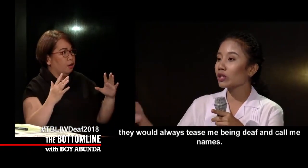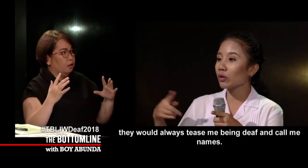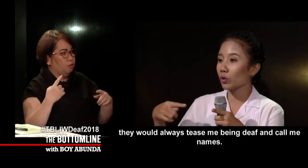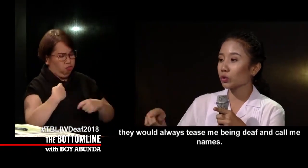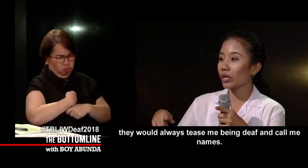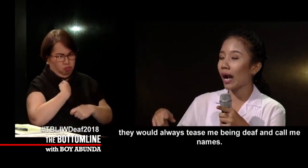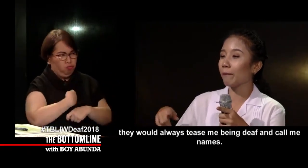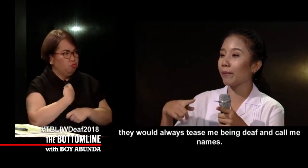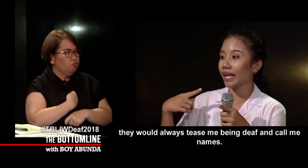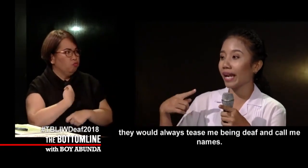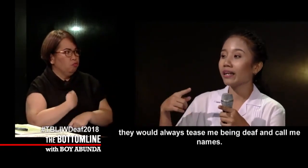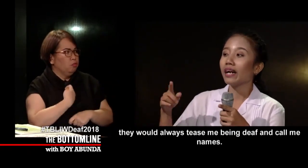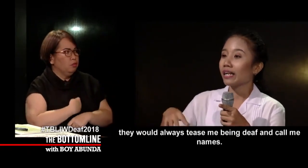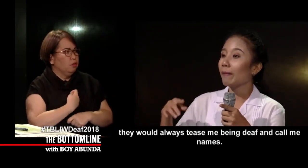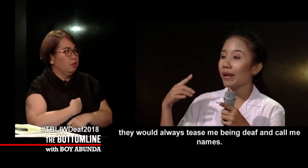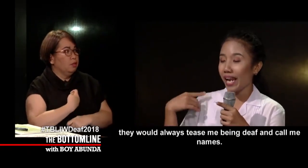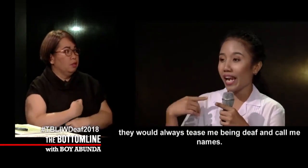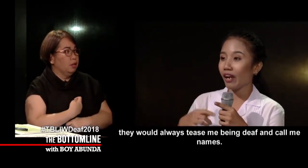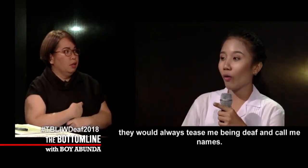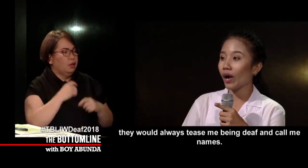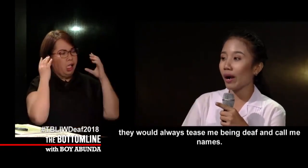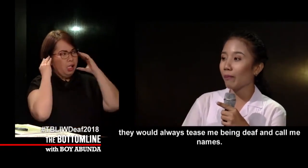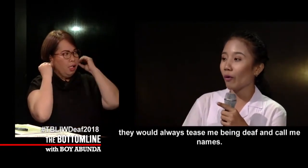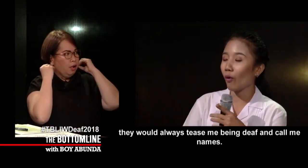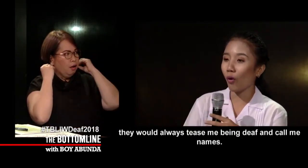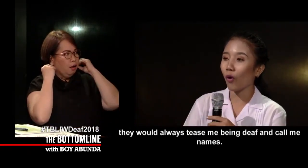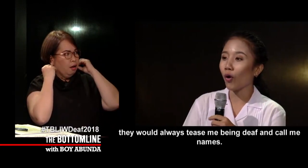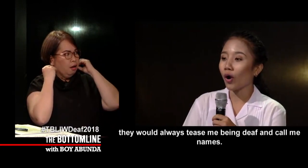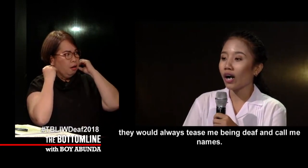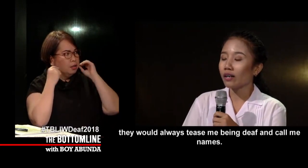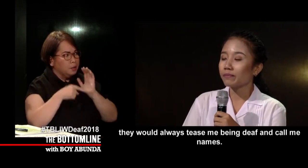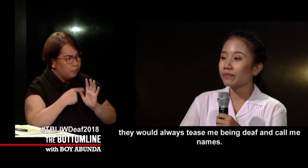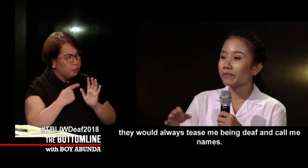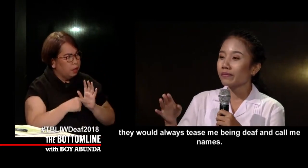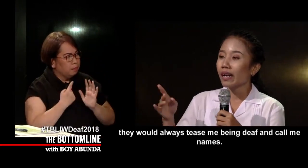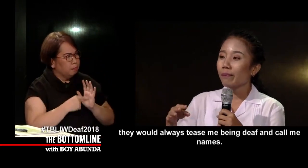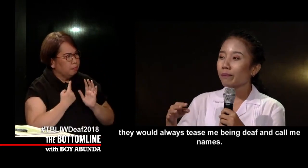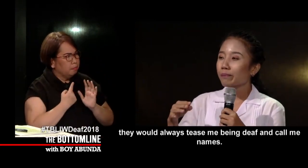nila akong tinutokso na bingi, o kaya po,